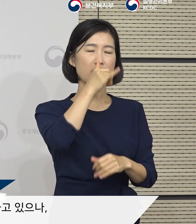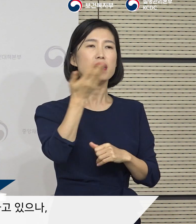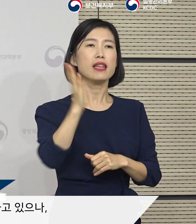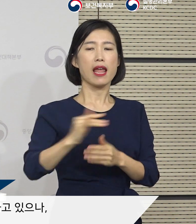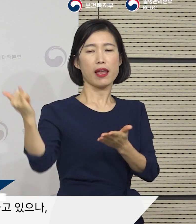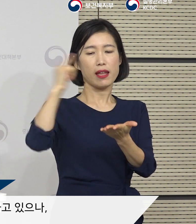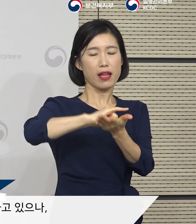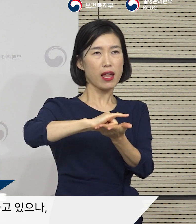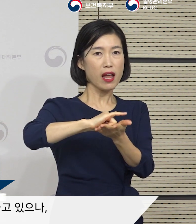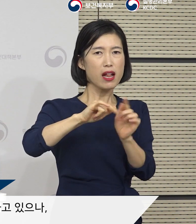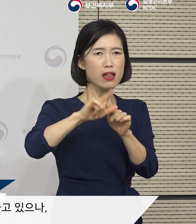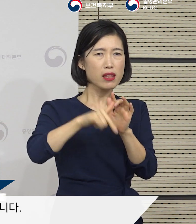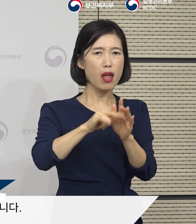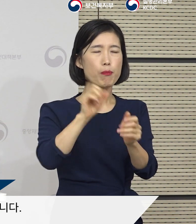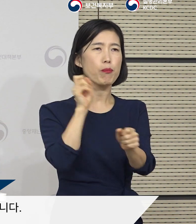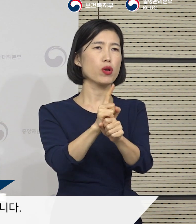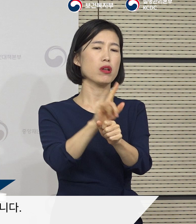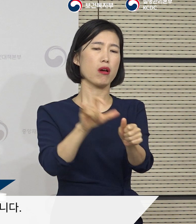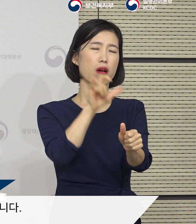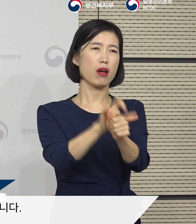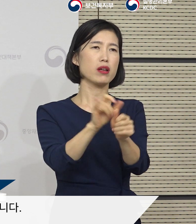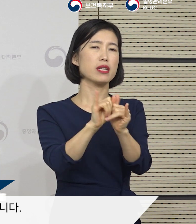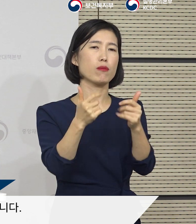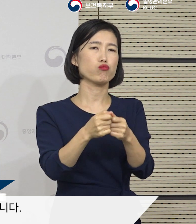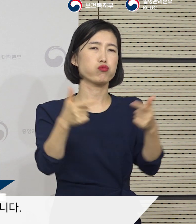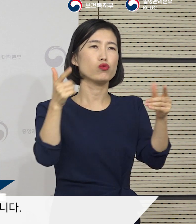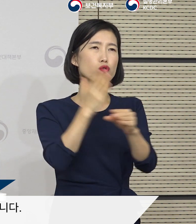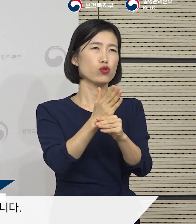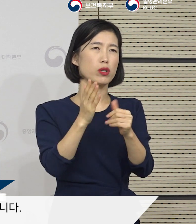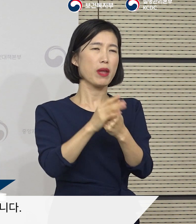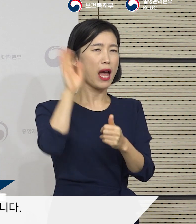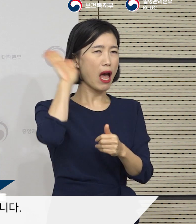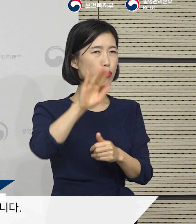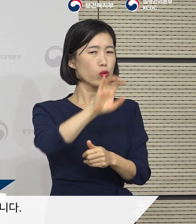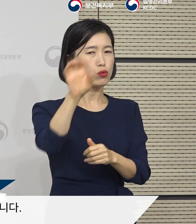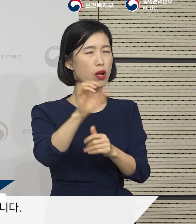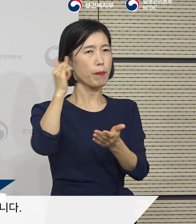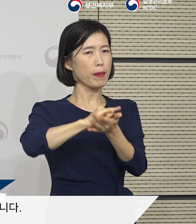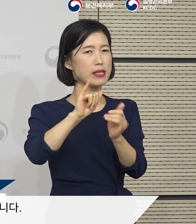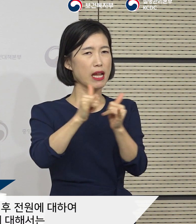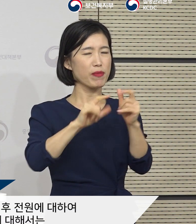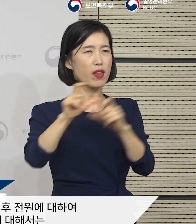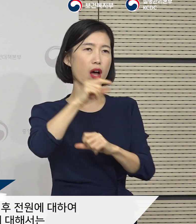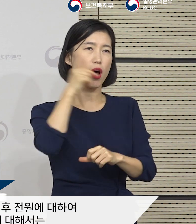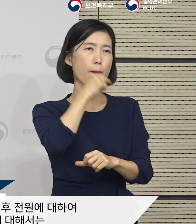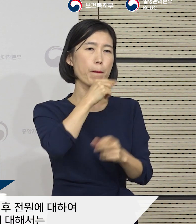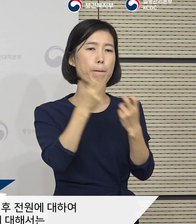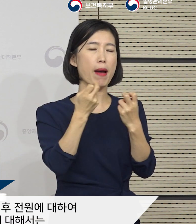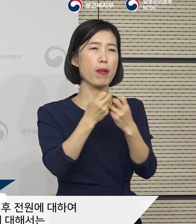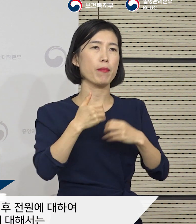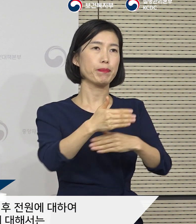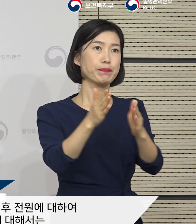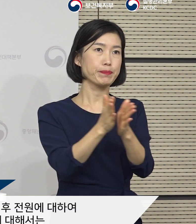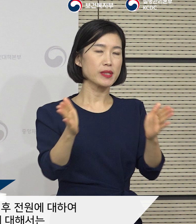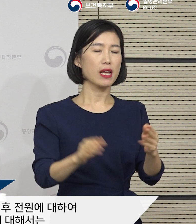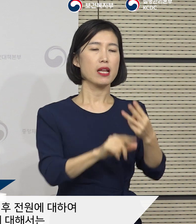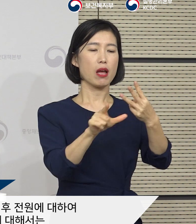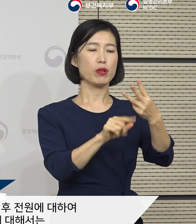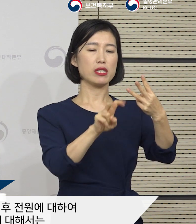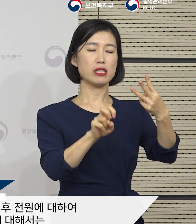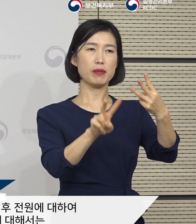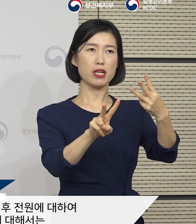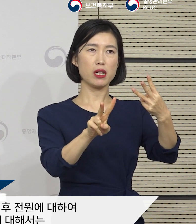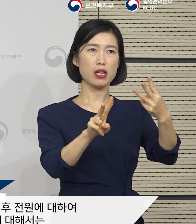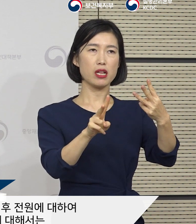단계에서 확진 환자가 증가하고 있어 유럽발 입국자에 대한 검역 강화 대책을 마련하였습니다. 3월 22일